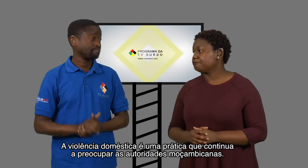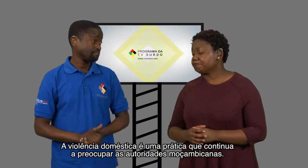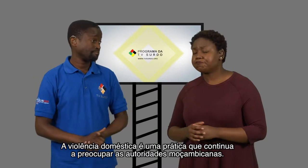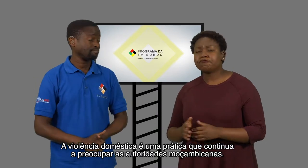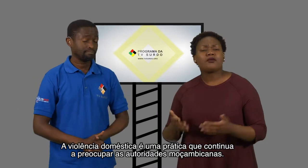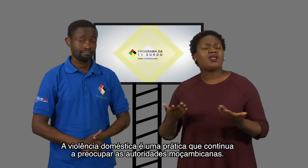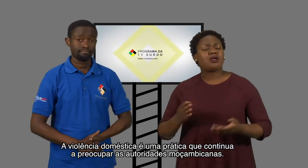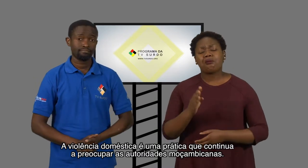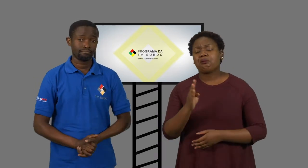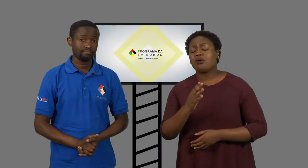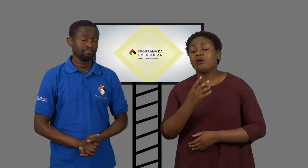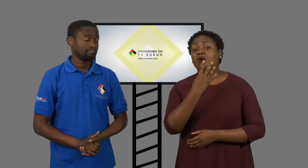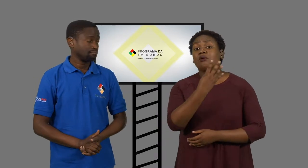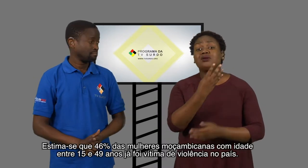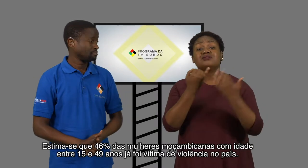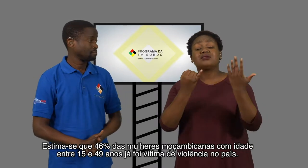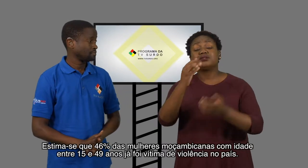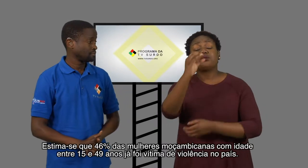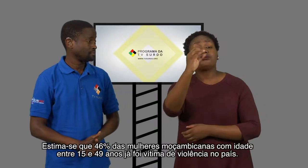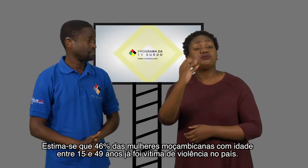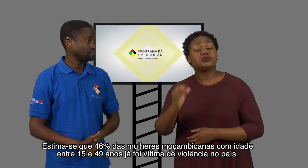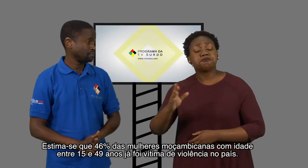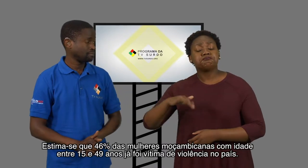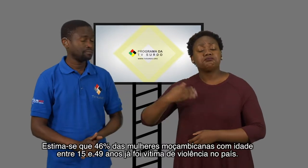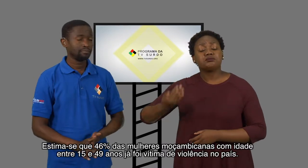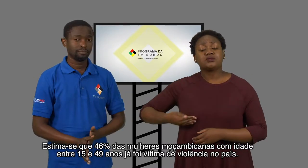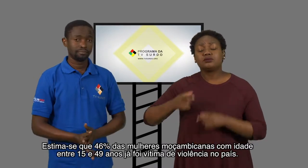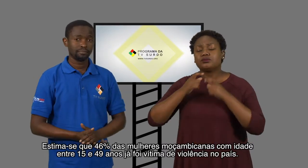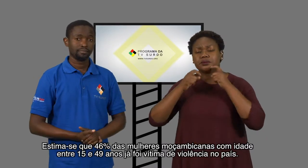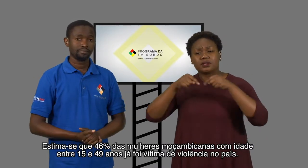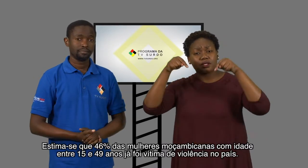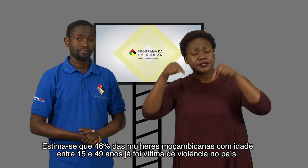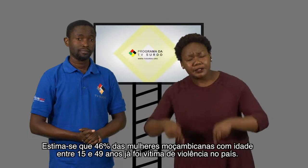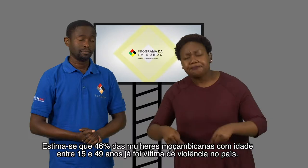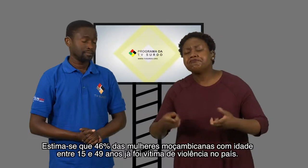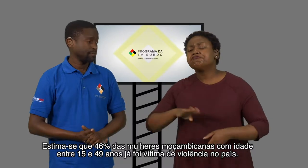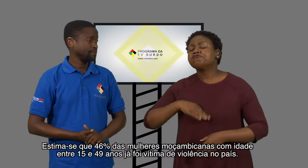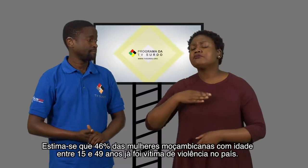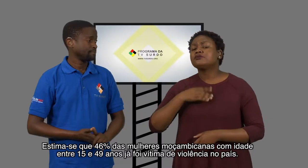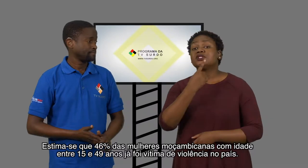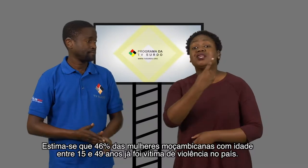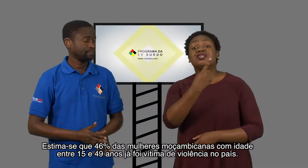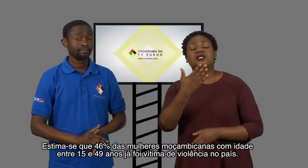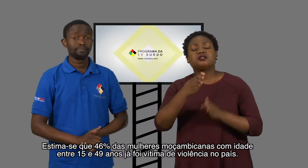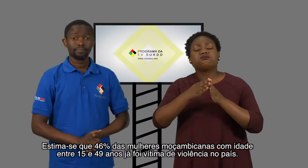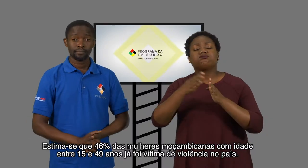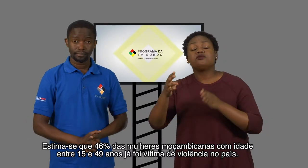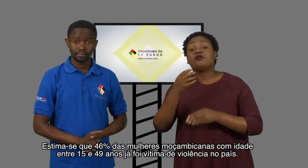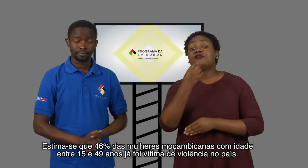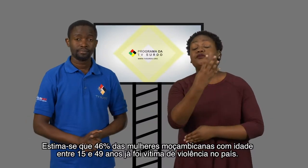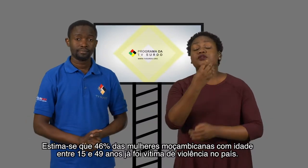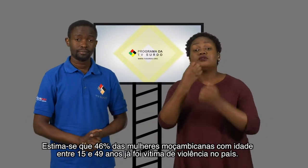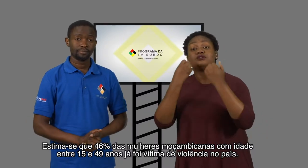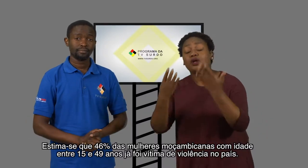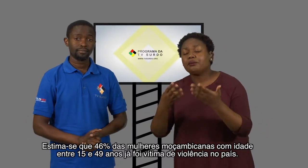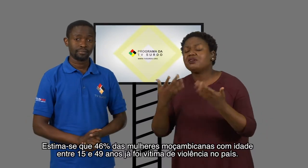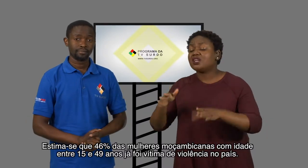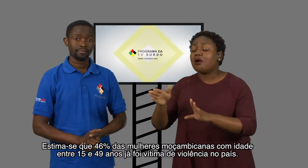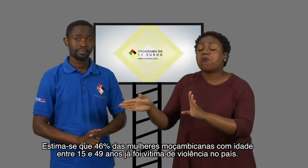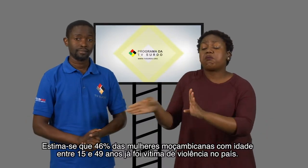autoridades moçambicanas. Estima-se que 46% das mulheres moçambicanas com idade entre 15 e 49